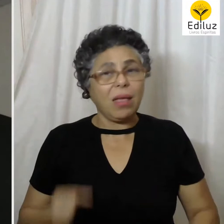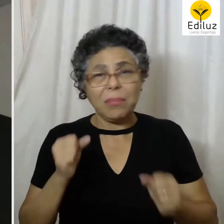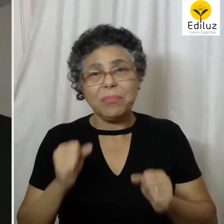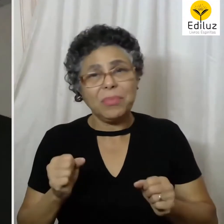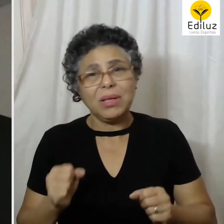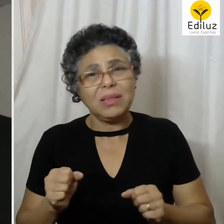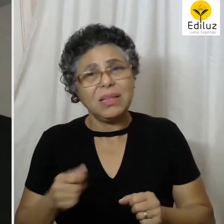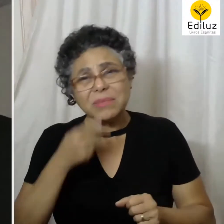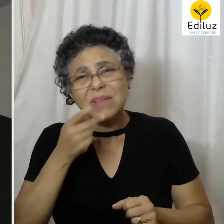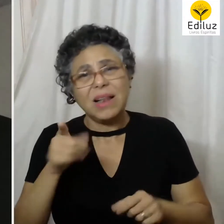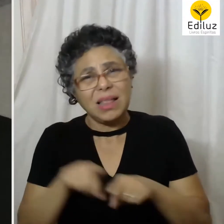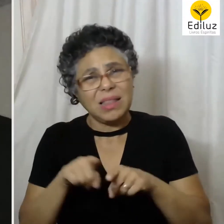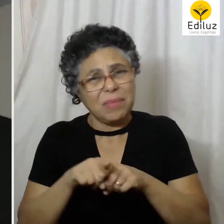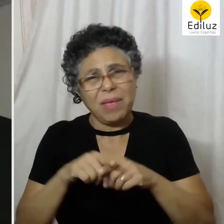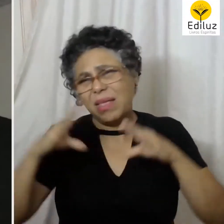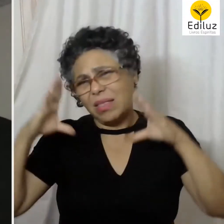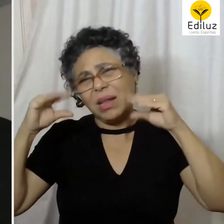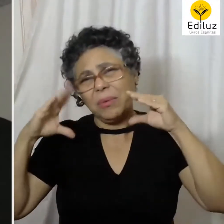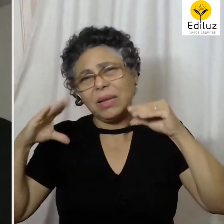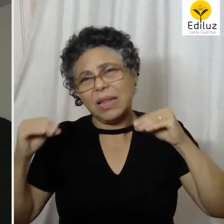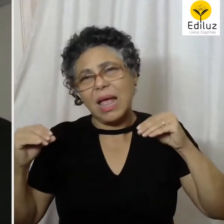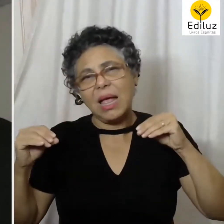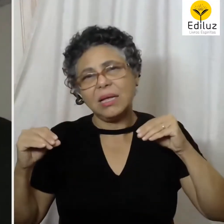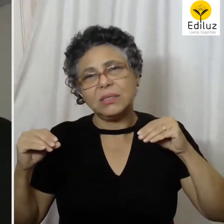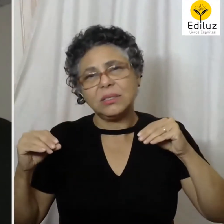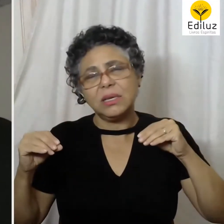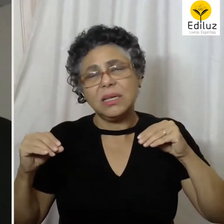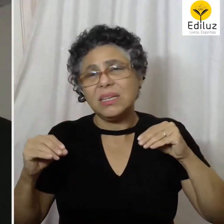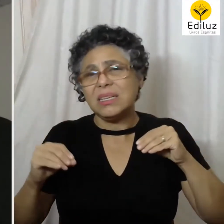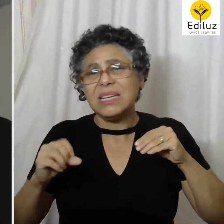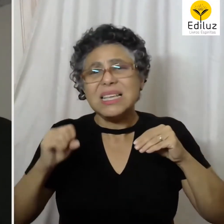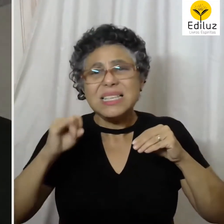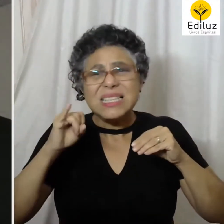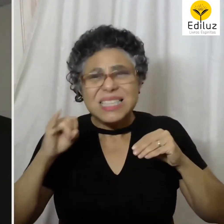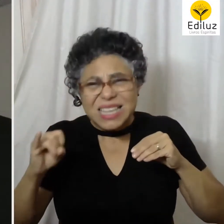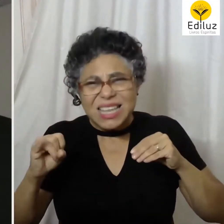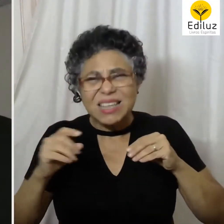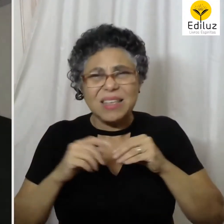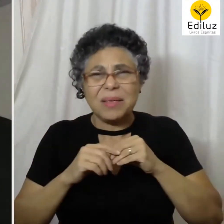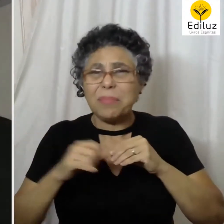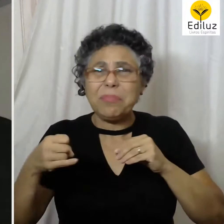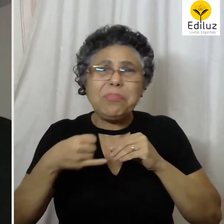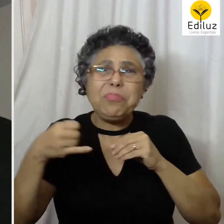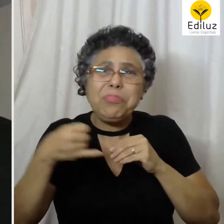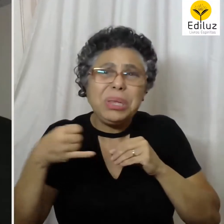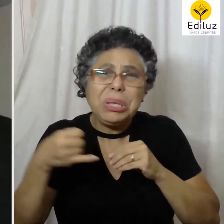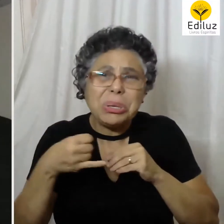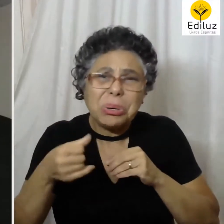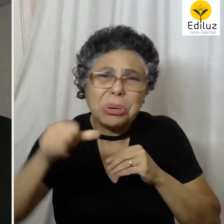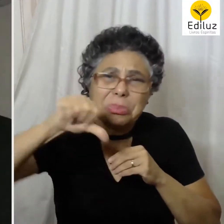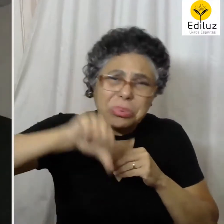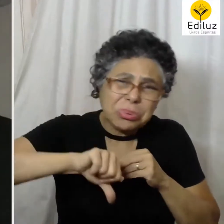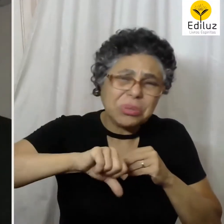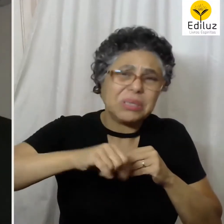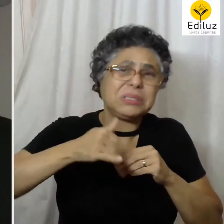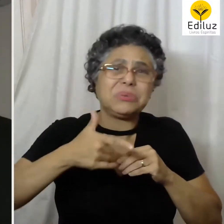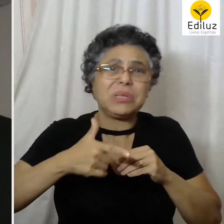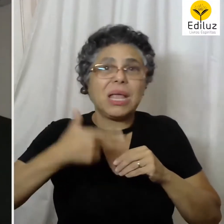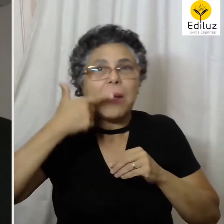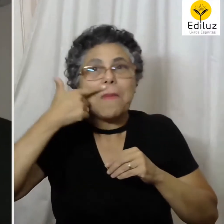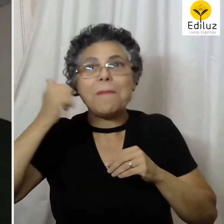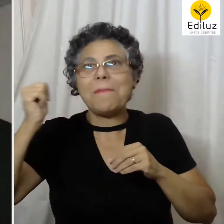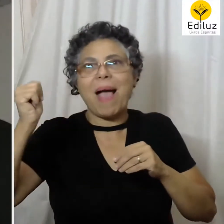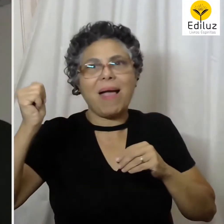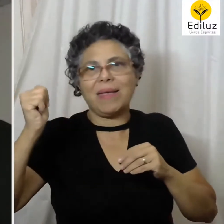segura e tranquilamente que teria sido muito pior se aquele filho não tivesse o pai como pai,